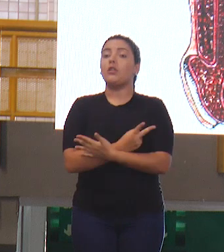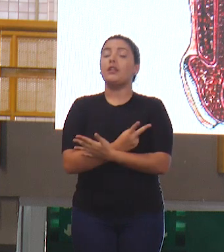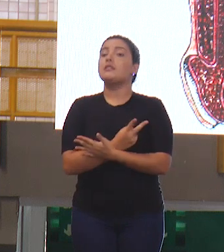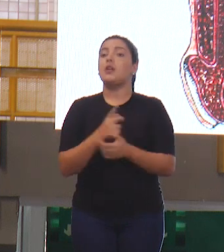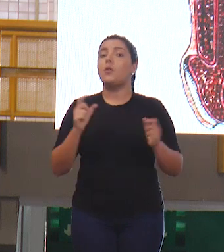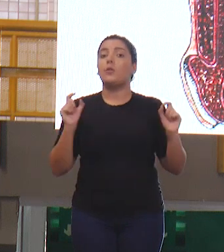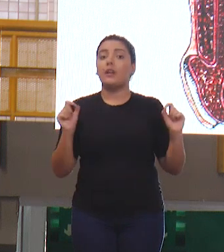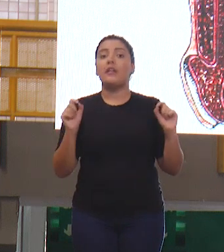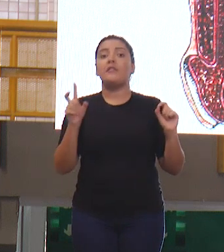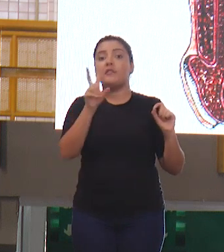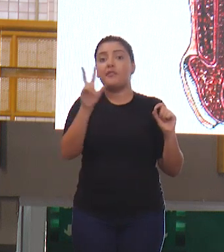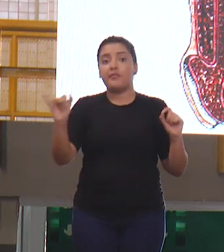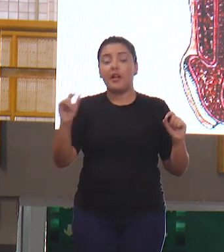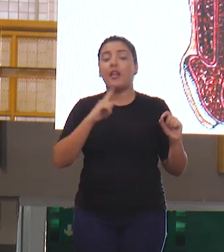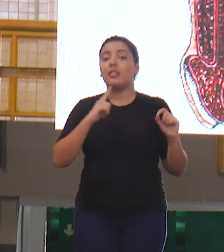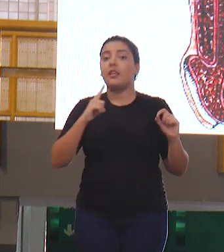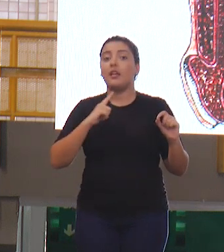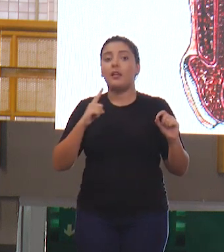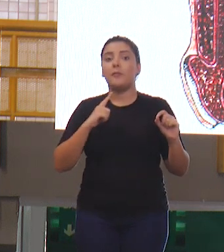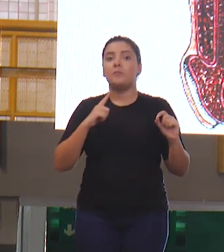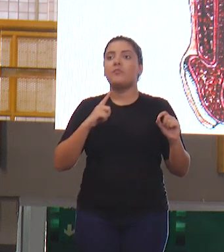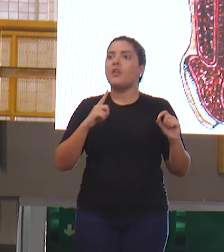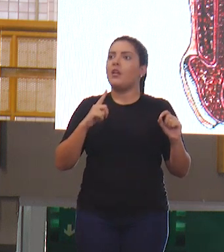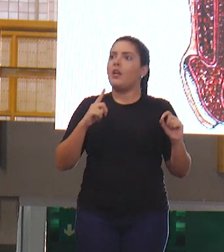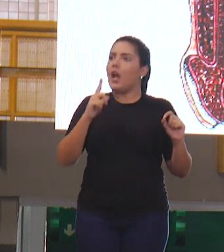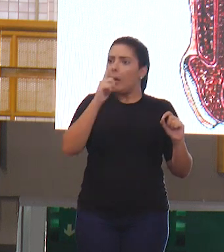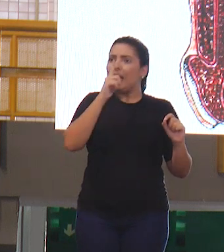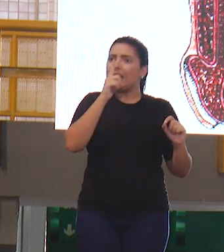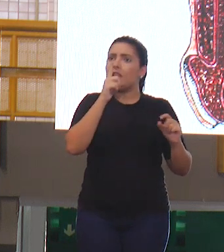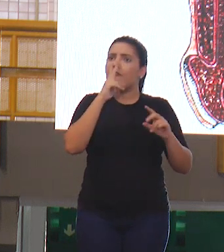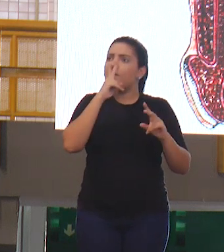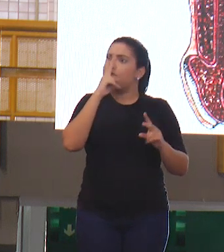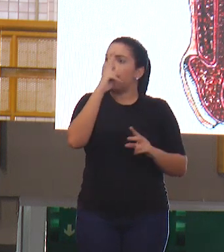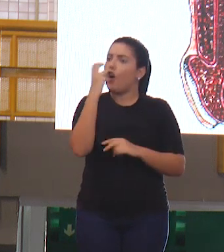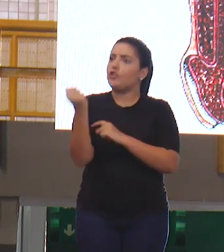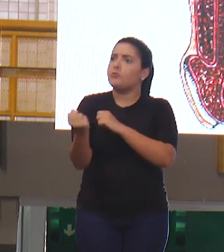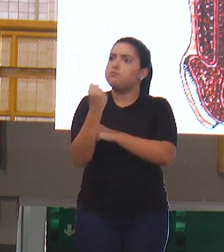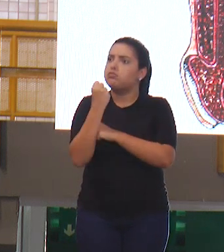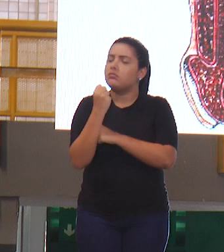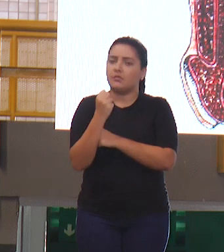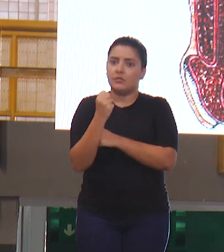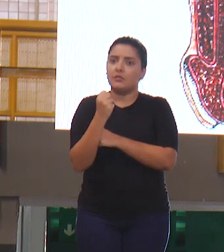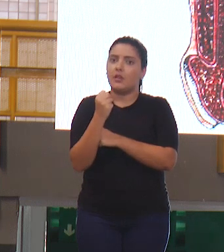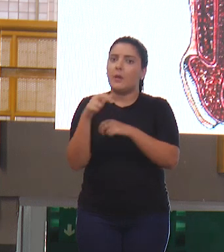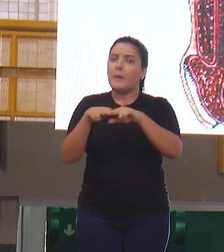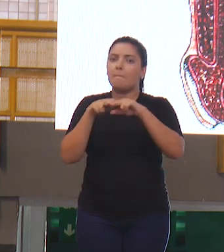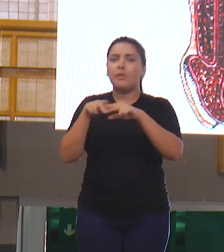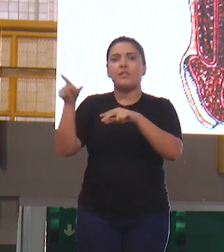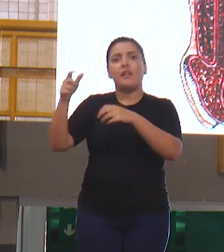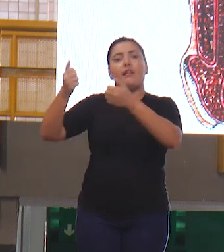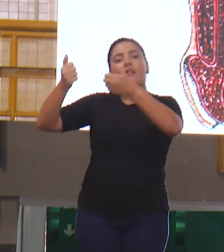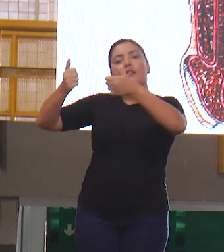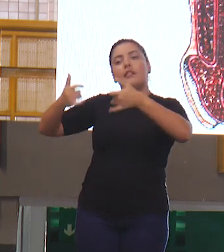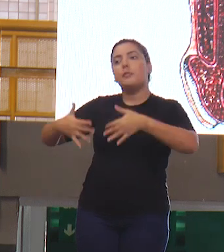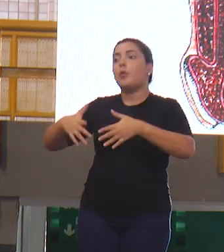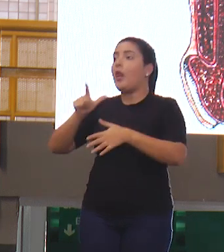colaterais era exatamente quem? A ereção. E aí ele relatou isso para o